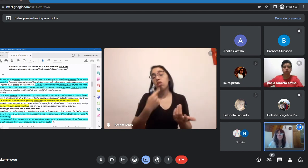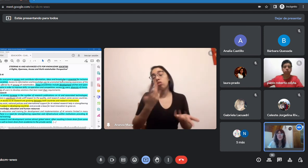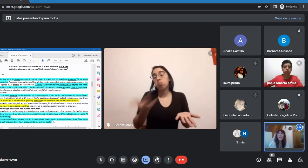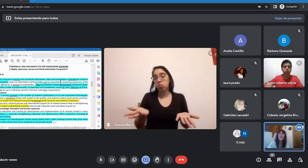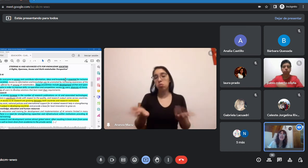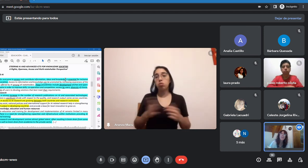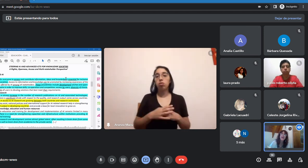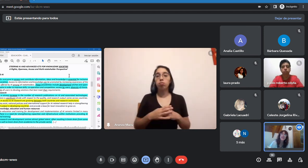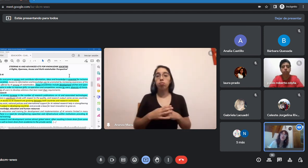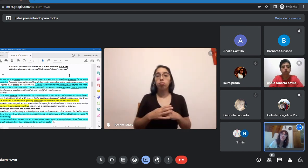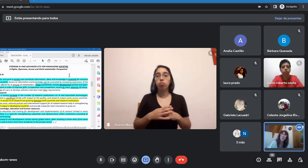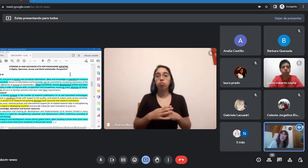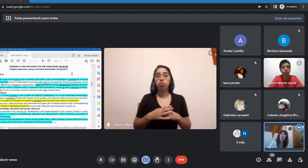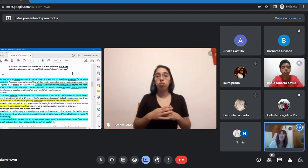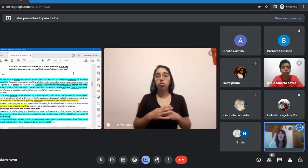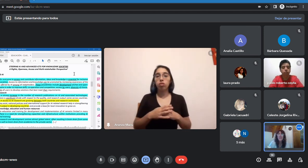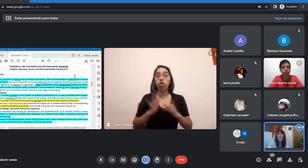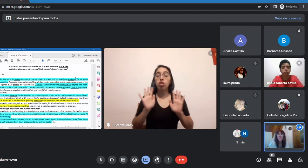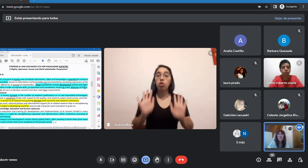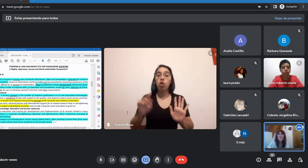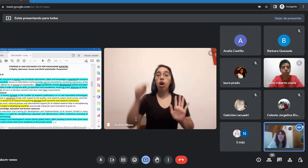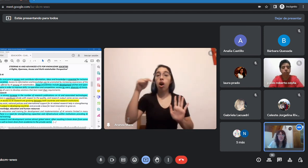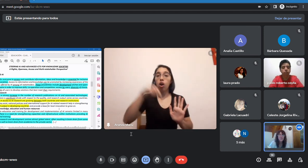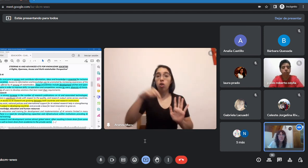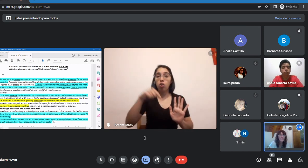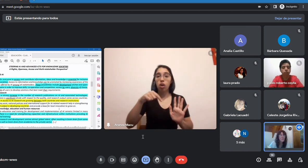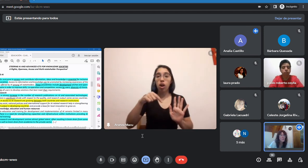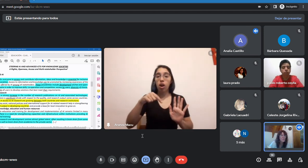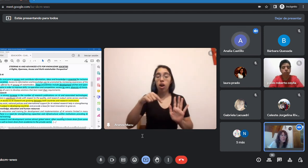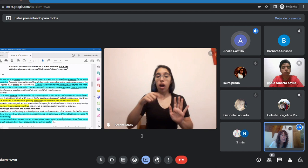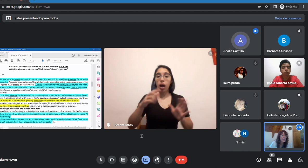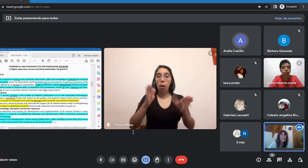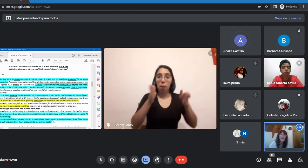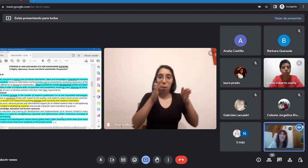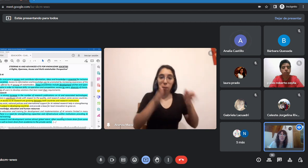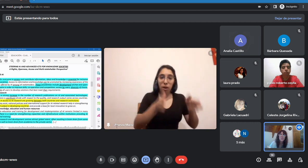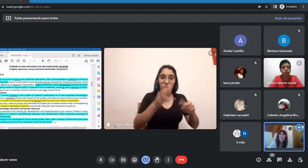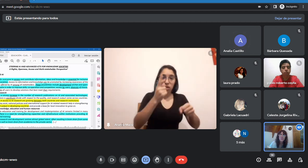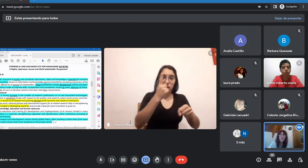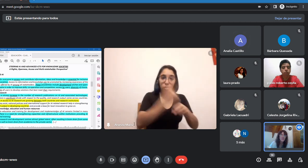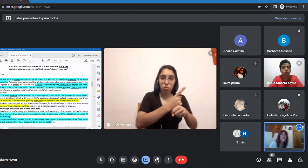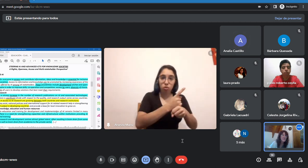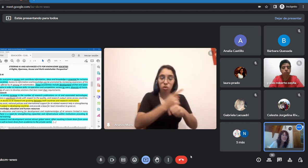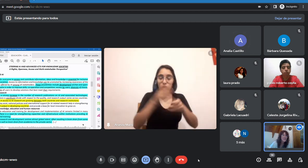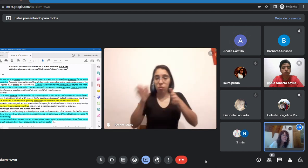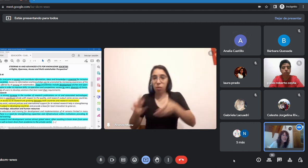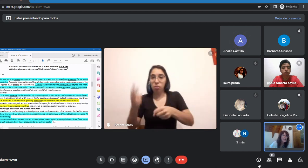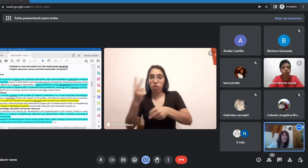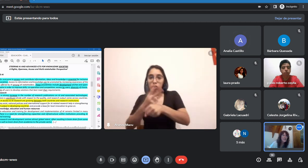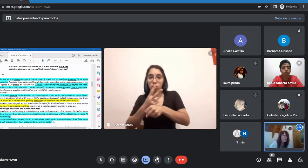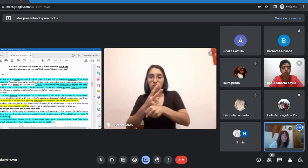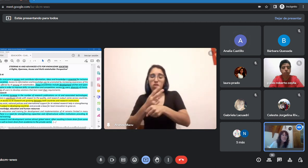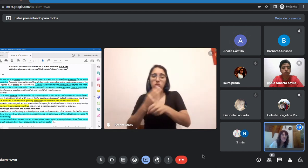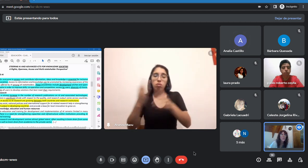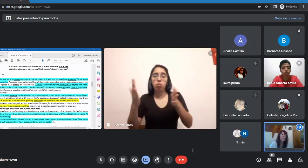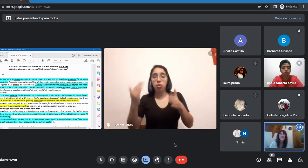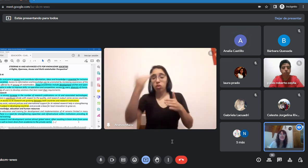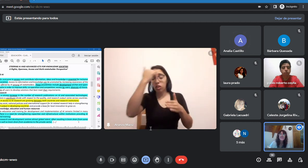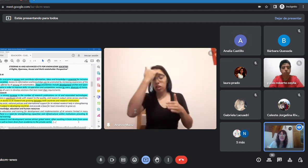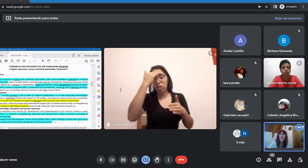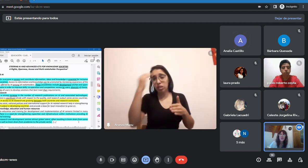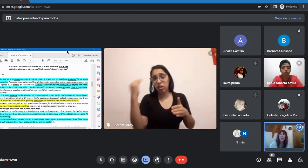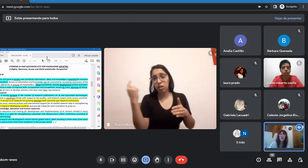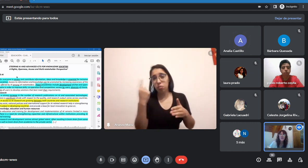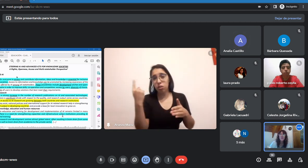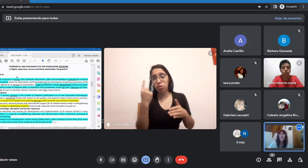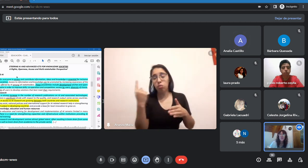hacemos, si quieren, la parte 1 y 2. Nos tomamos unos 15 minutos, ¿sí? Entonces, a las 9 y